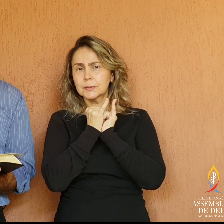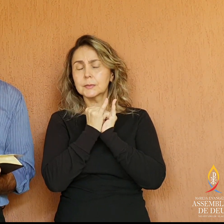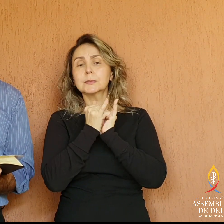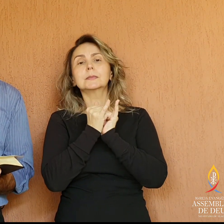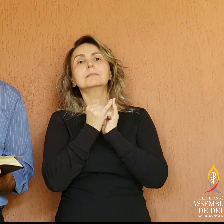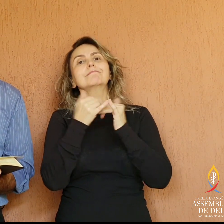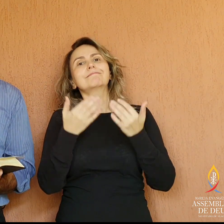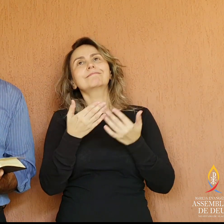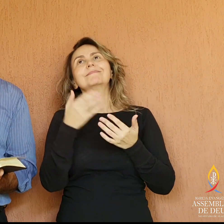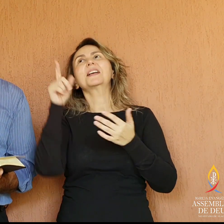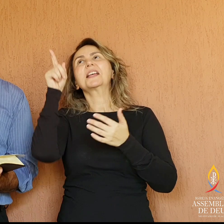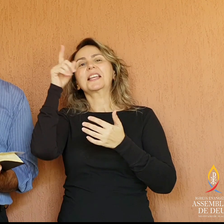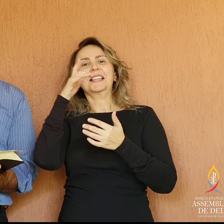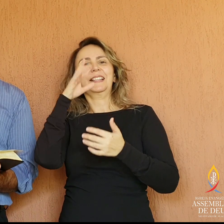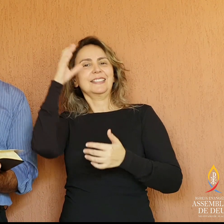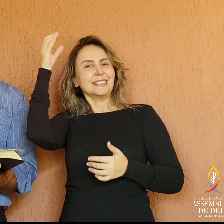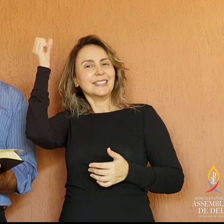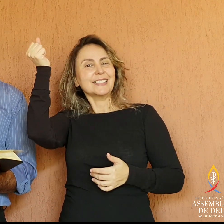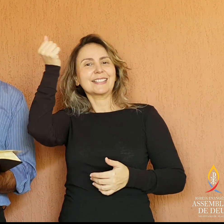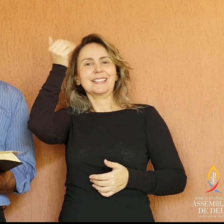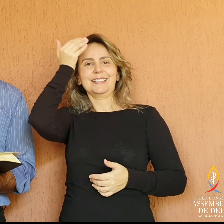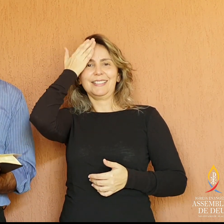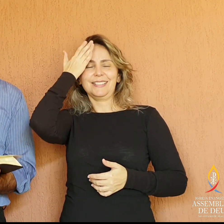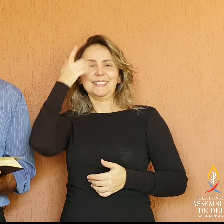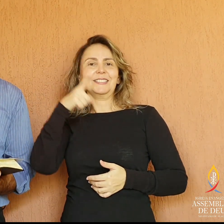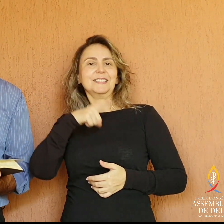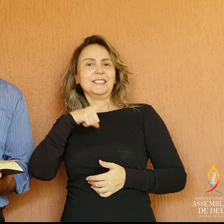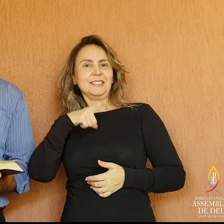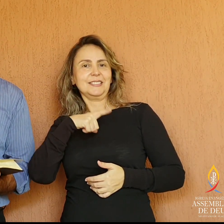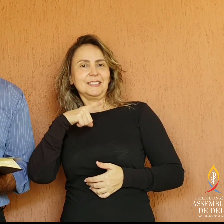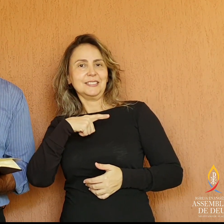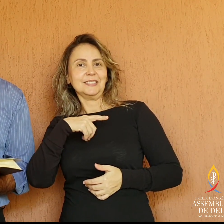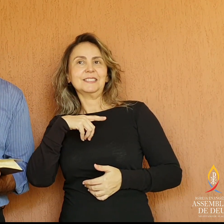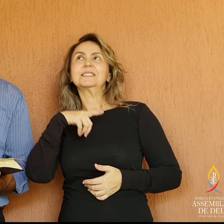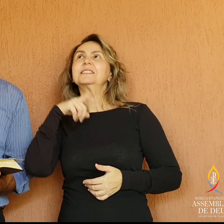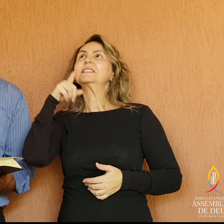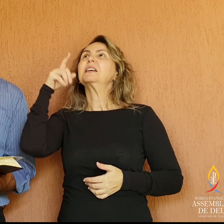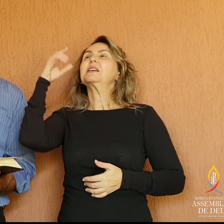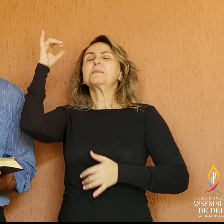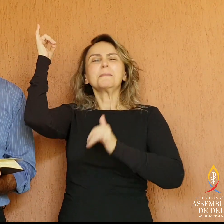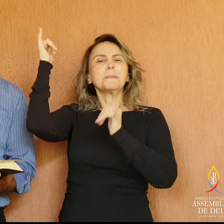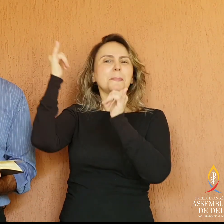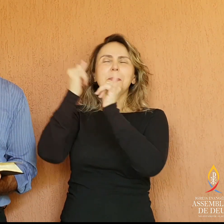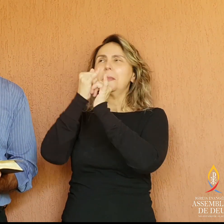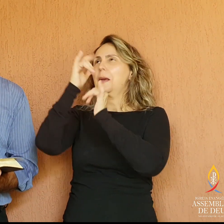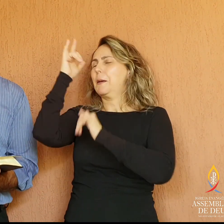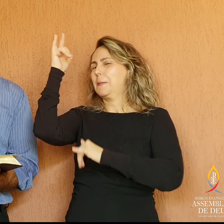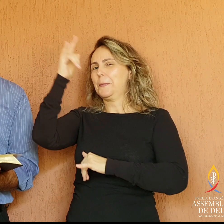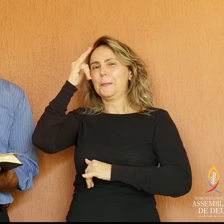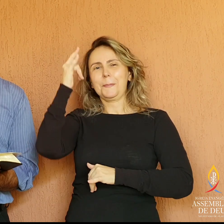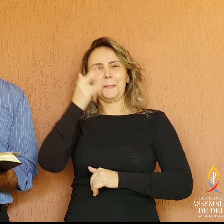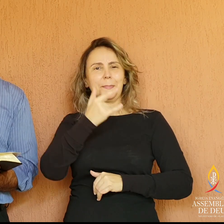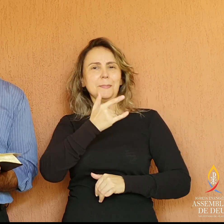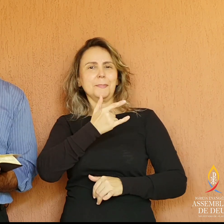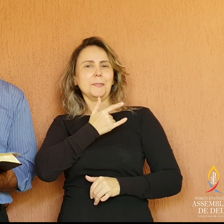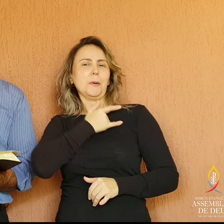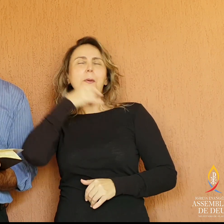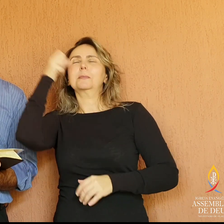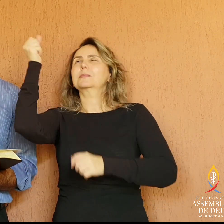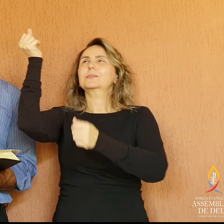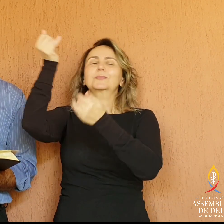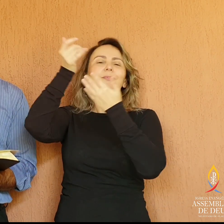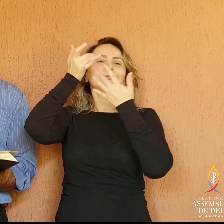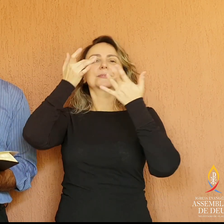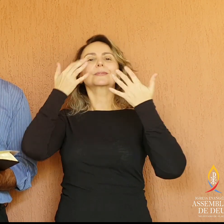uma graça, ele tem uma justificação, ele tem o seu perdão, ele tem o amor para ser derramado